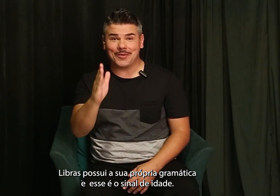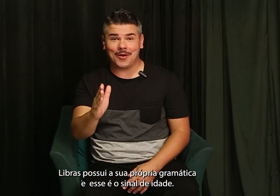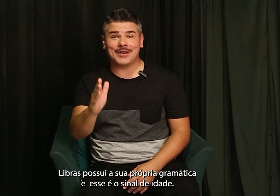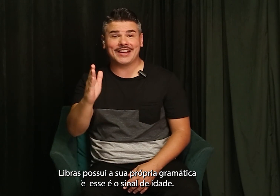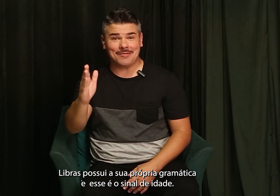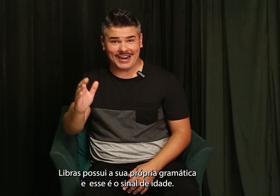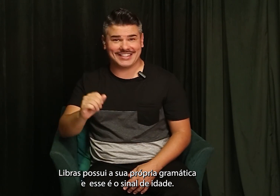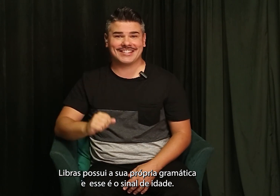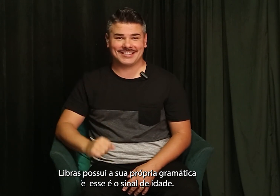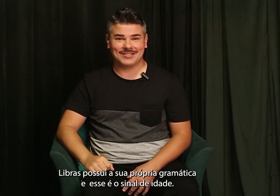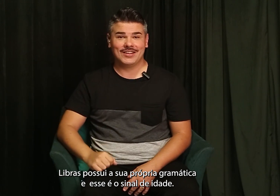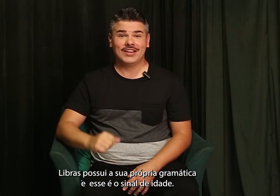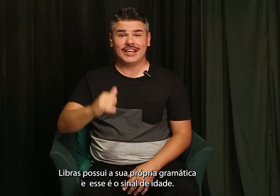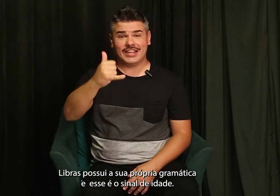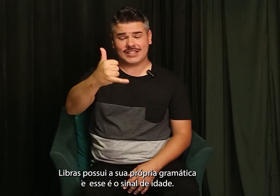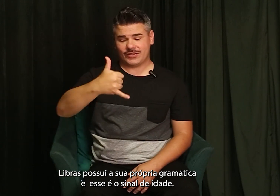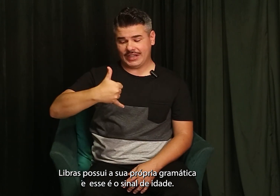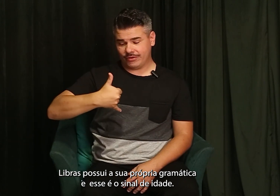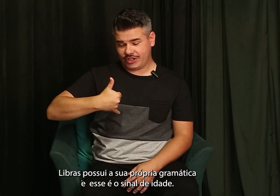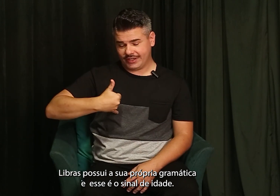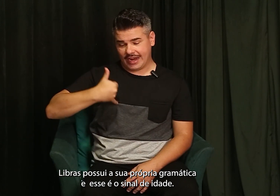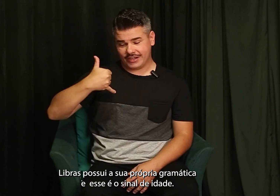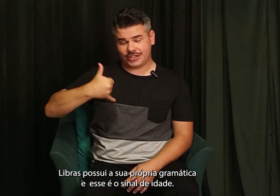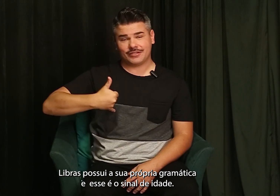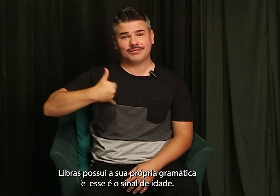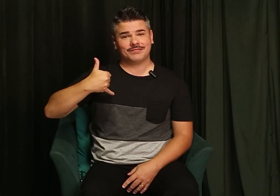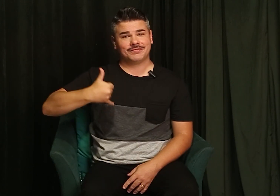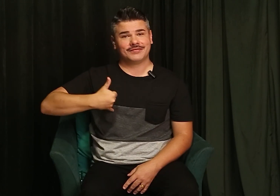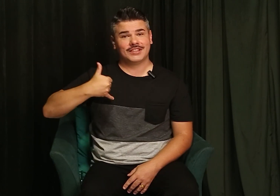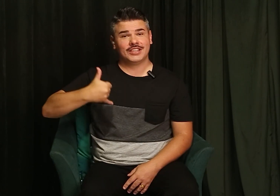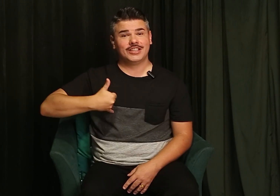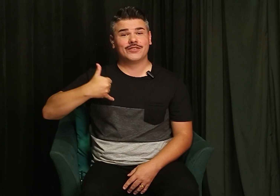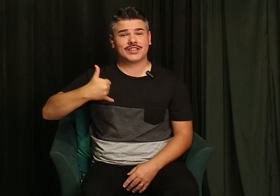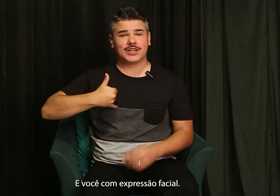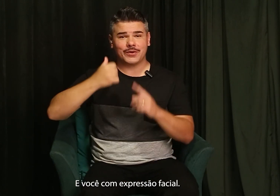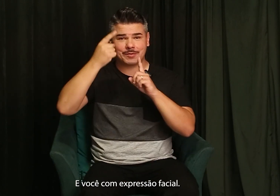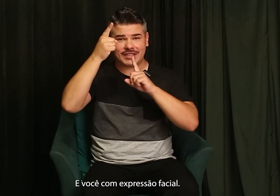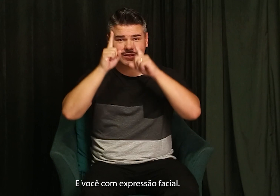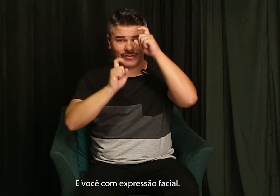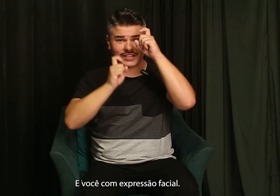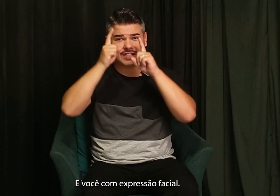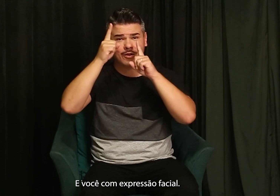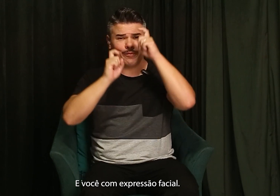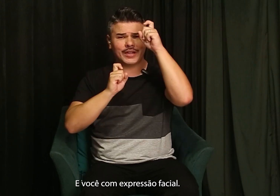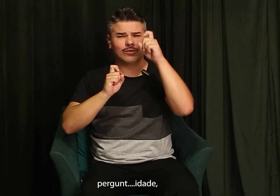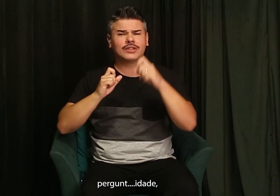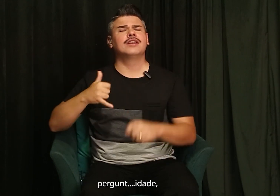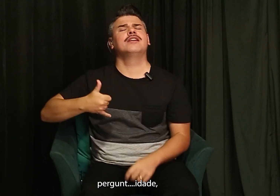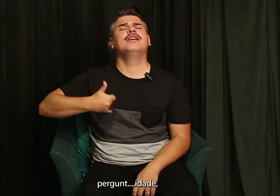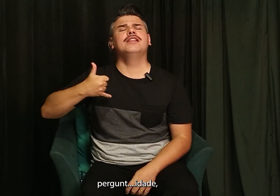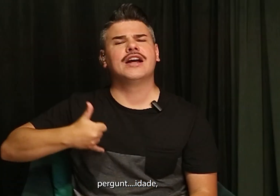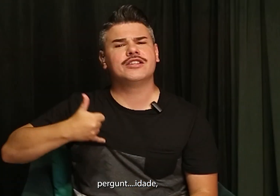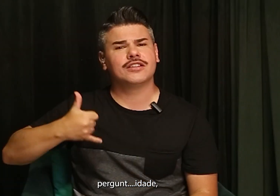sua própria gramática. Esse é o sinal de idade. E você, com expressão facial, pergunta: